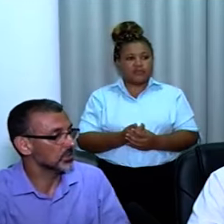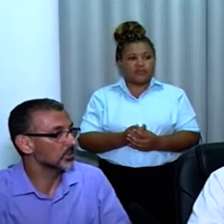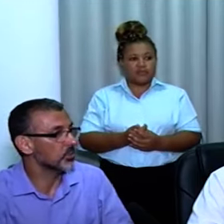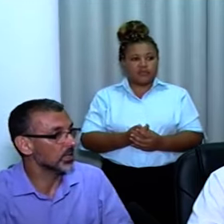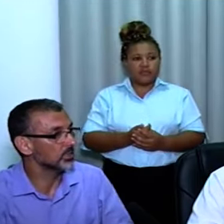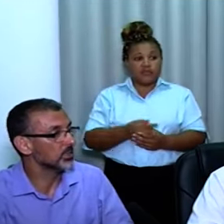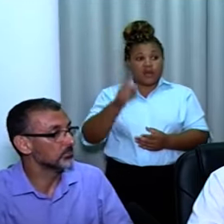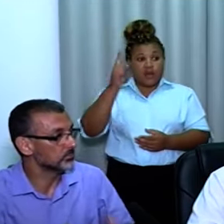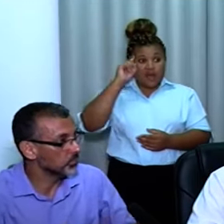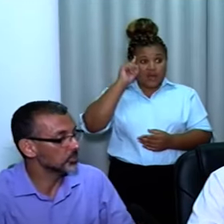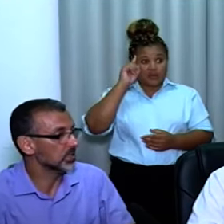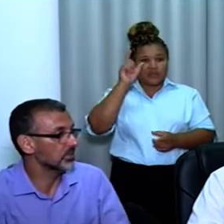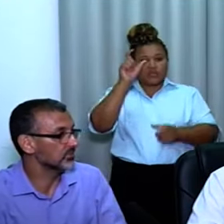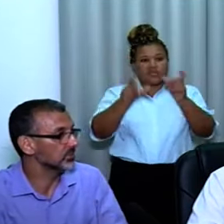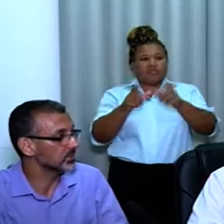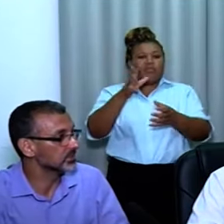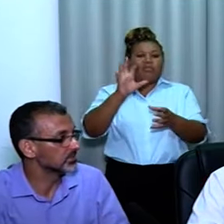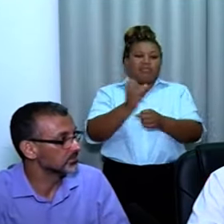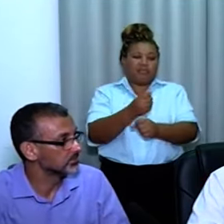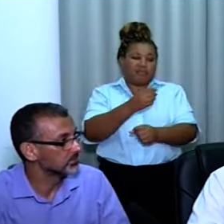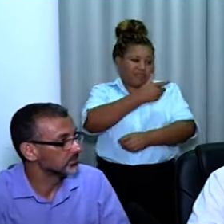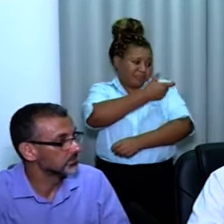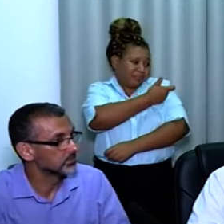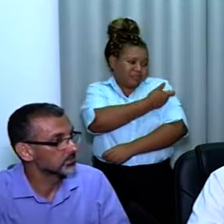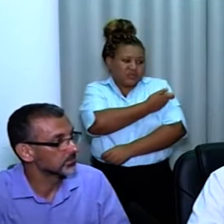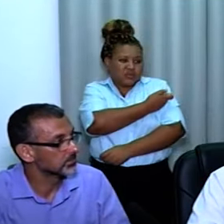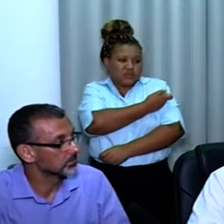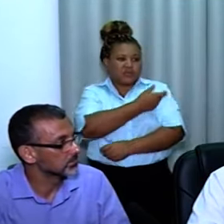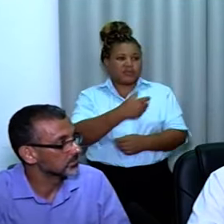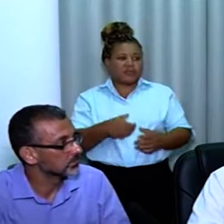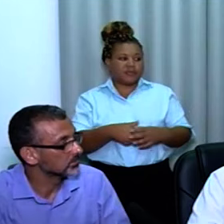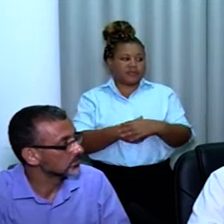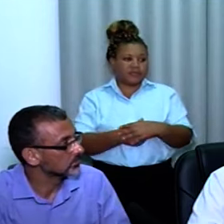autres l'endroit pour sa virus. Merci